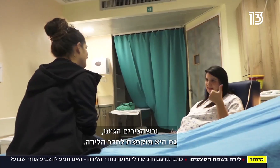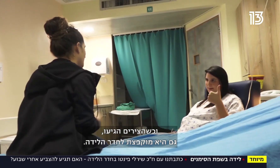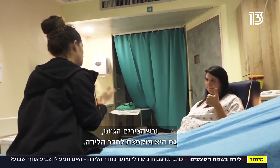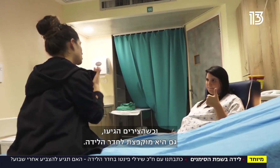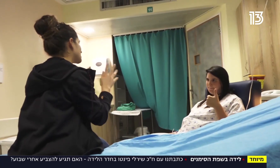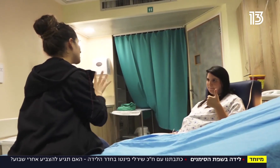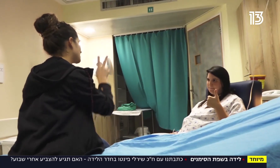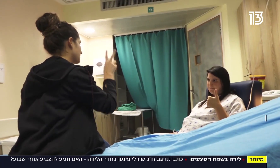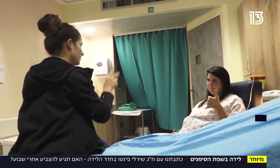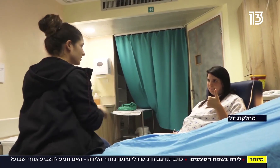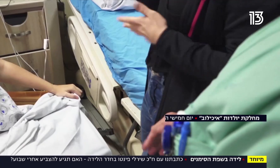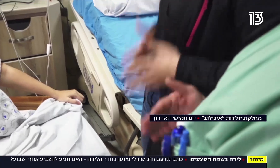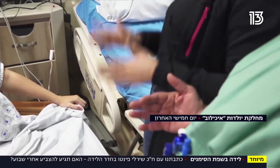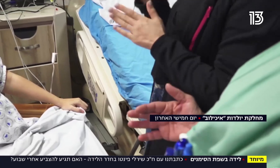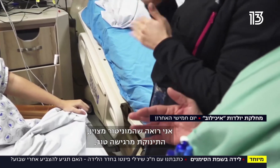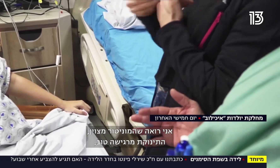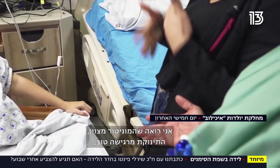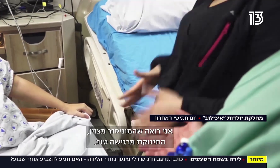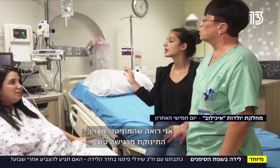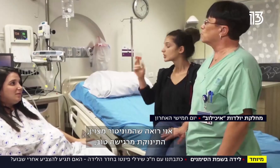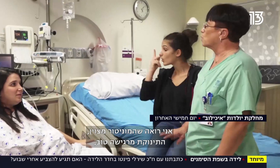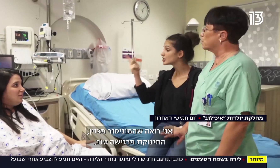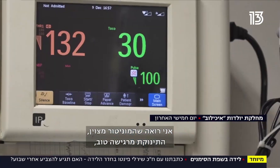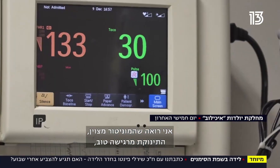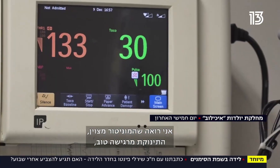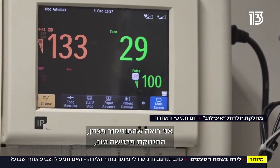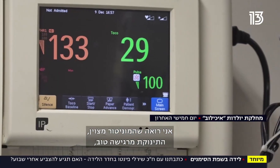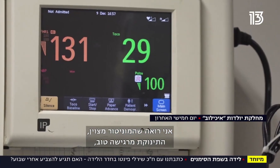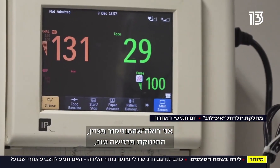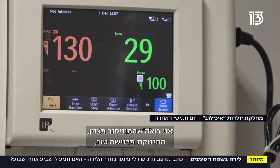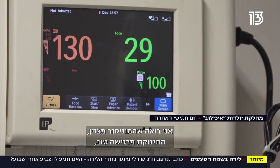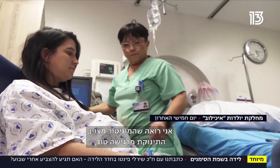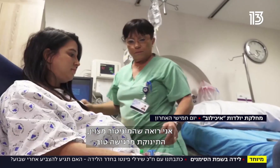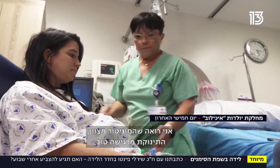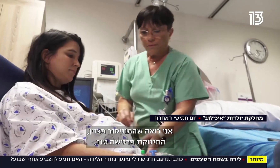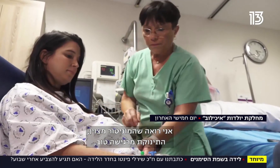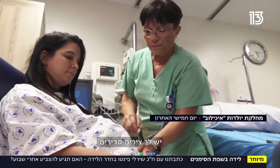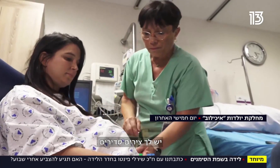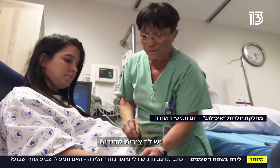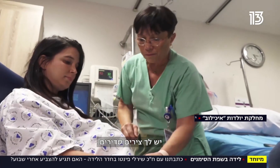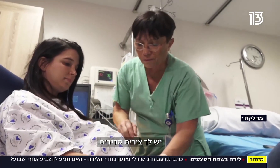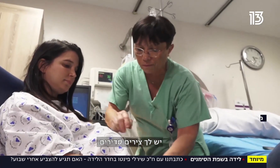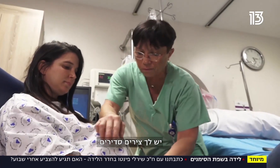לחדר הלידה. אני רואה שהמוניטור מצוין, התינוקת מרגישה טוב. יש לך צירים סדירים.